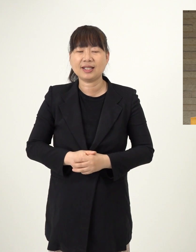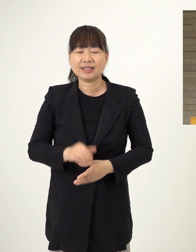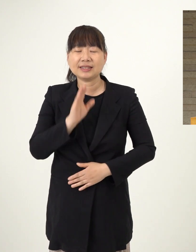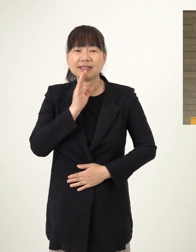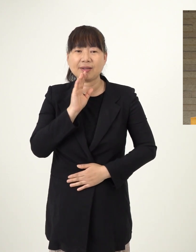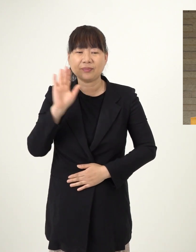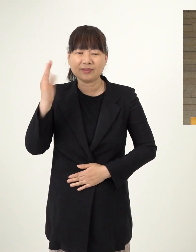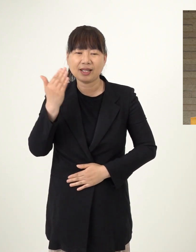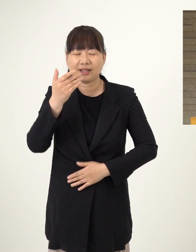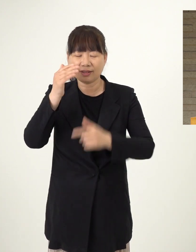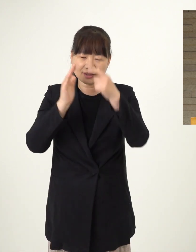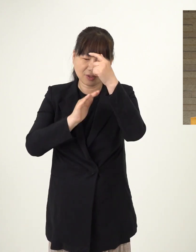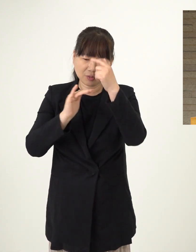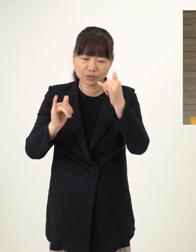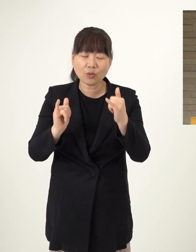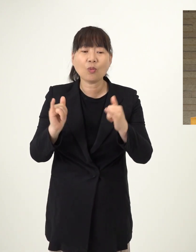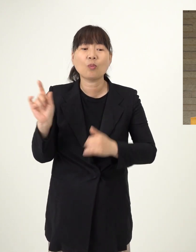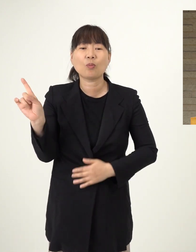참된 성도,